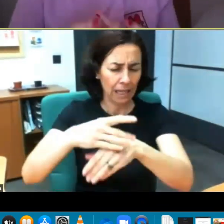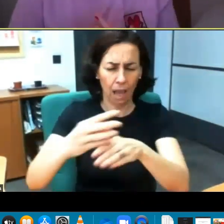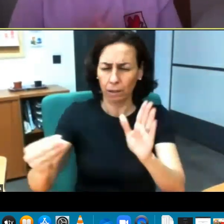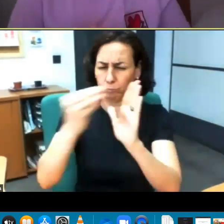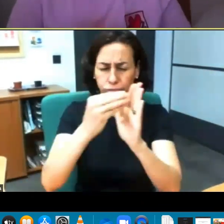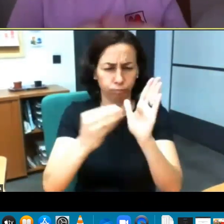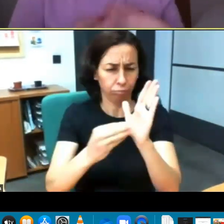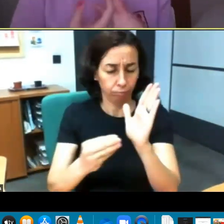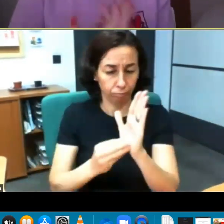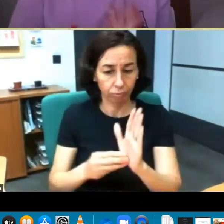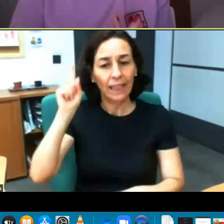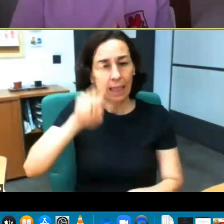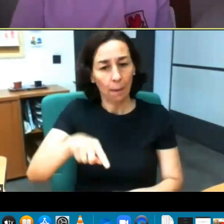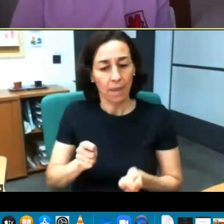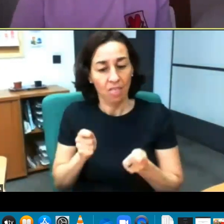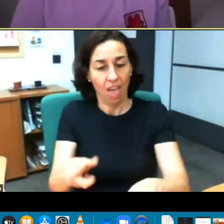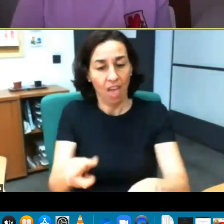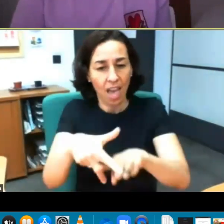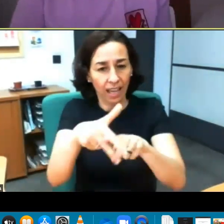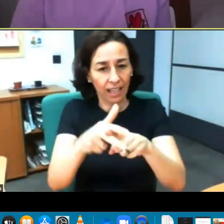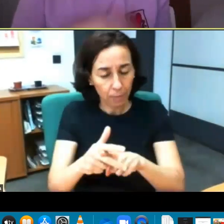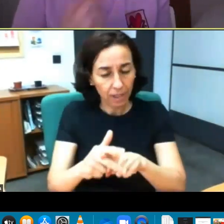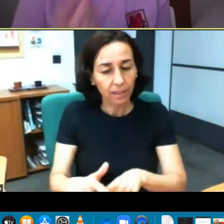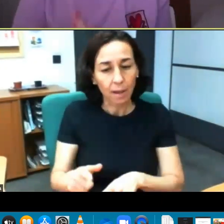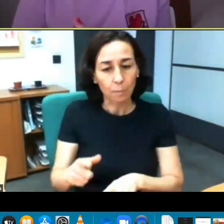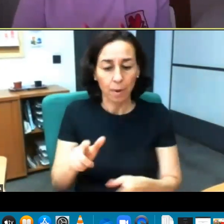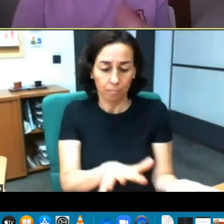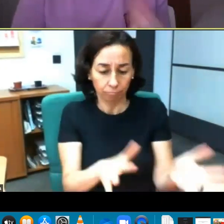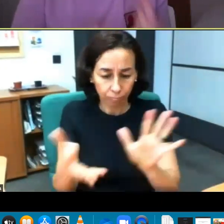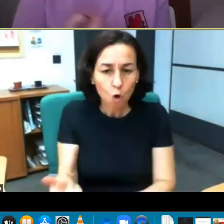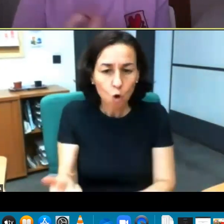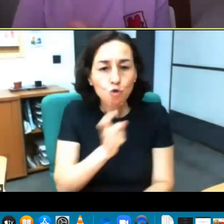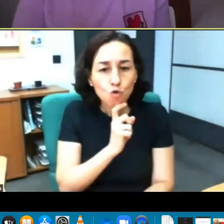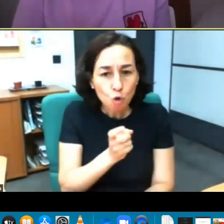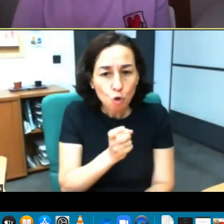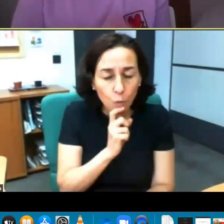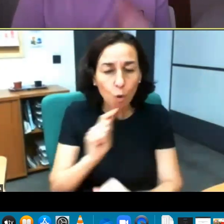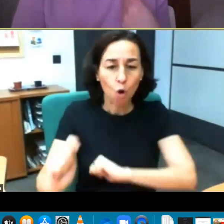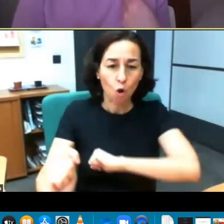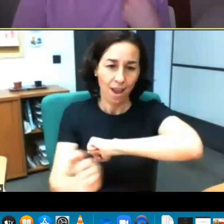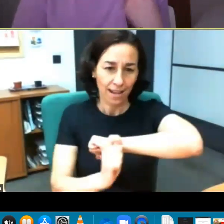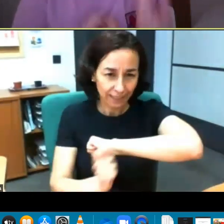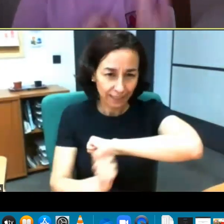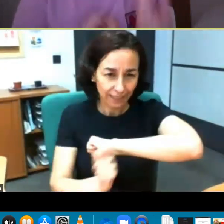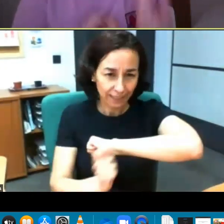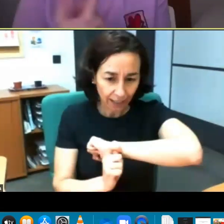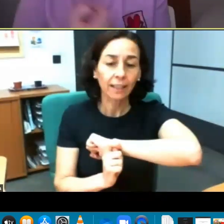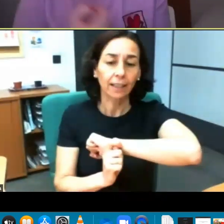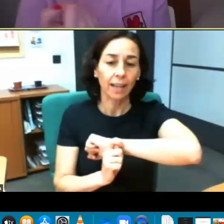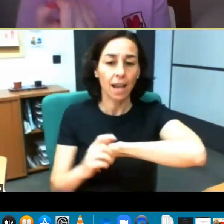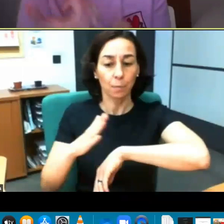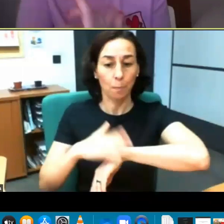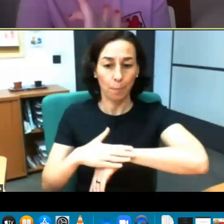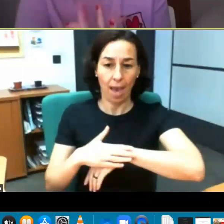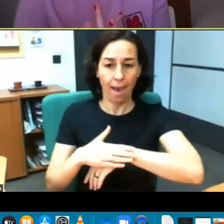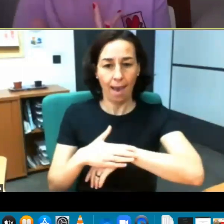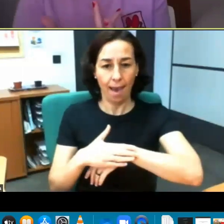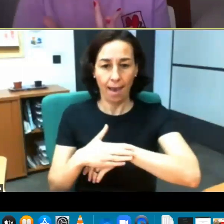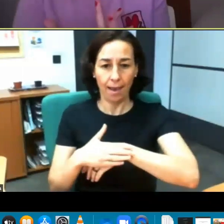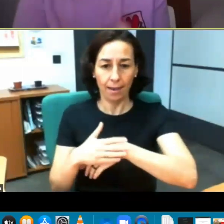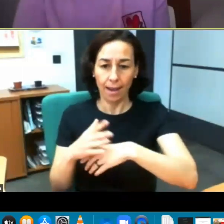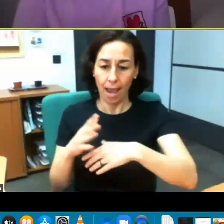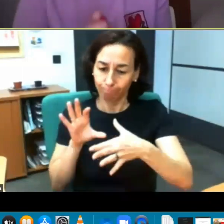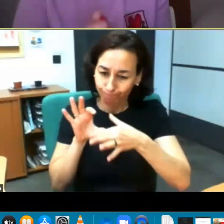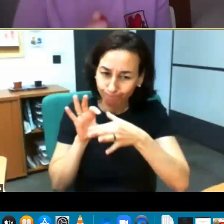herramientas para poder llevar a cabo la actividad, estrategias sobre qué decir para fomentar la lectura comprensiva de, por ejemplo, el cuento del caso de